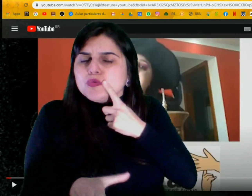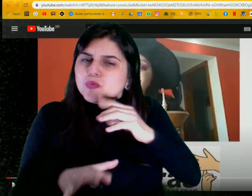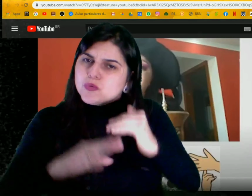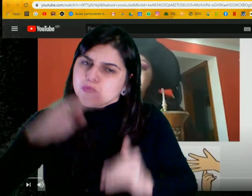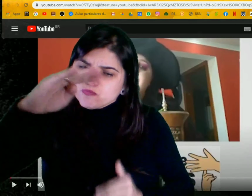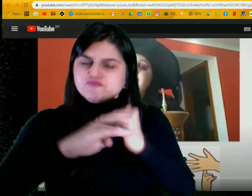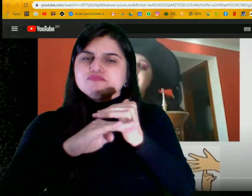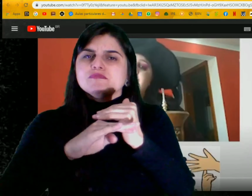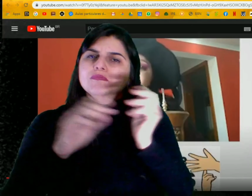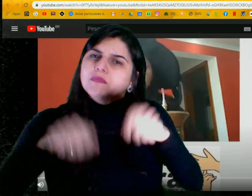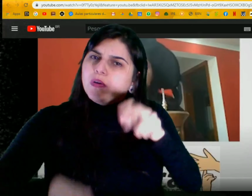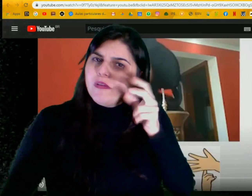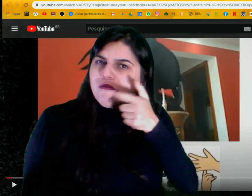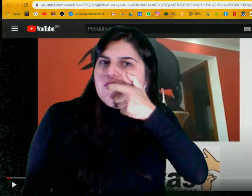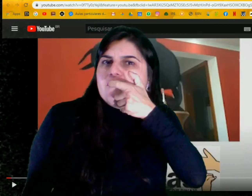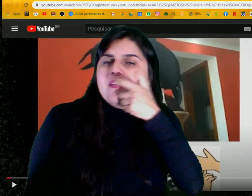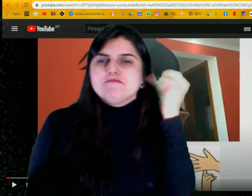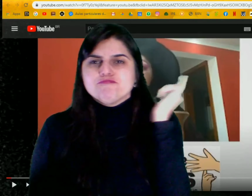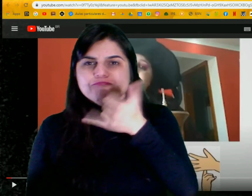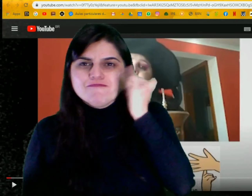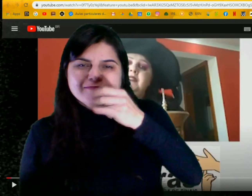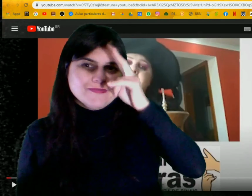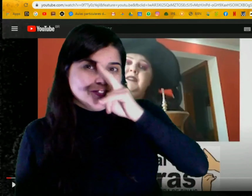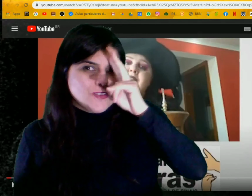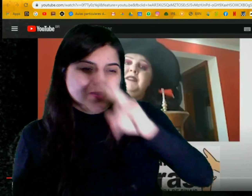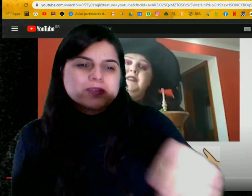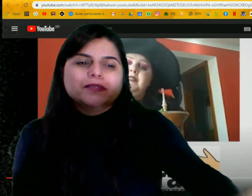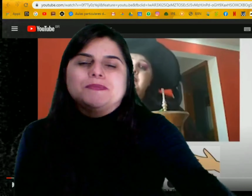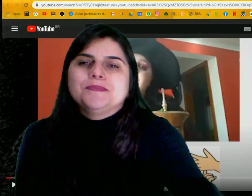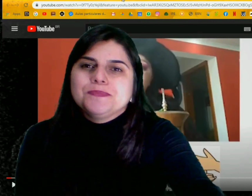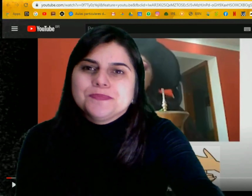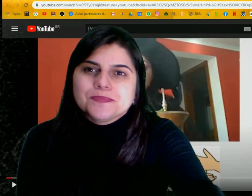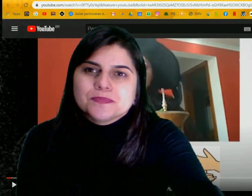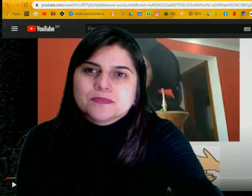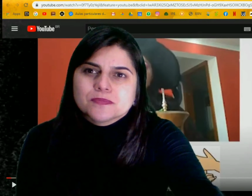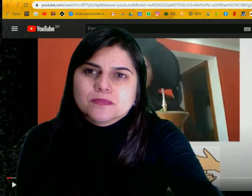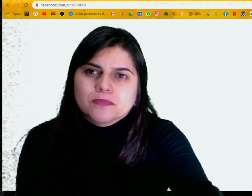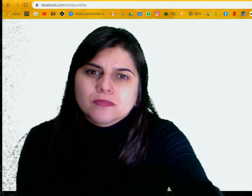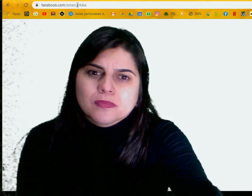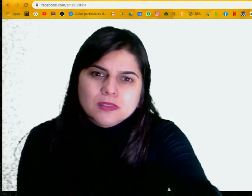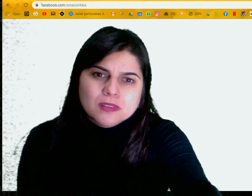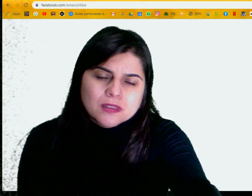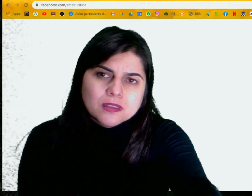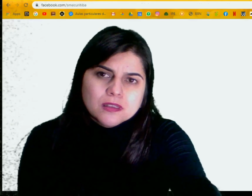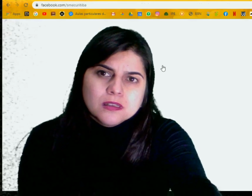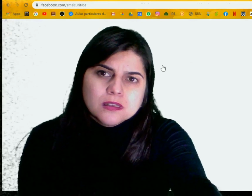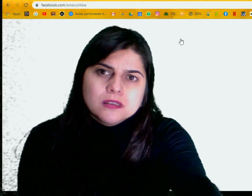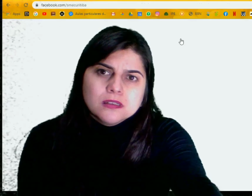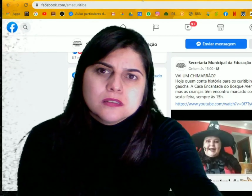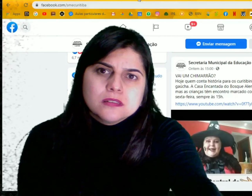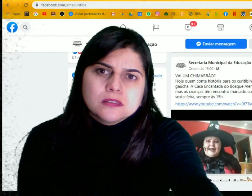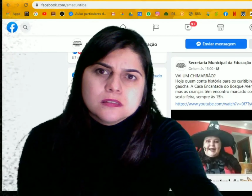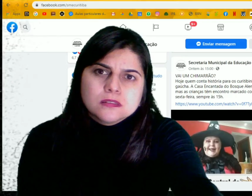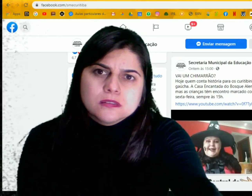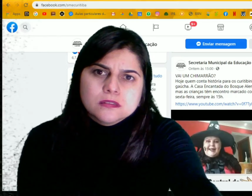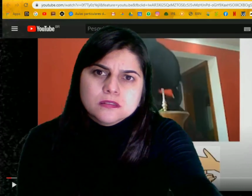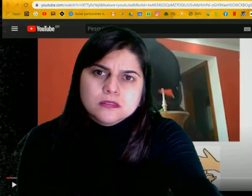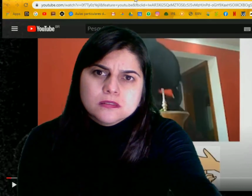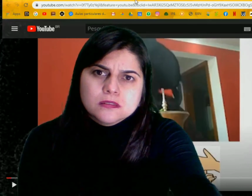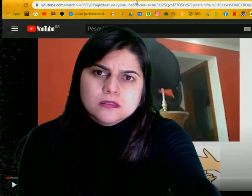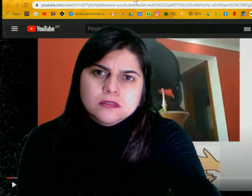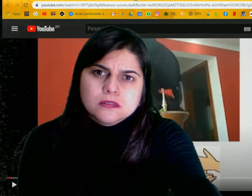Muito bom, ficou muito bom, muito legal, né? O surdo poder ter essa equidade nas contações de